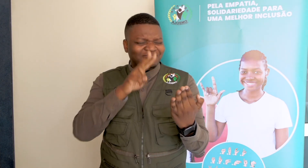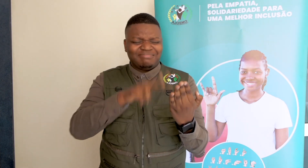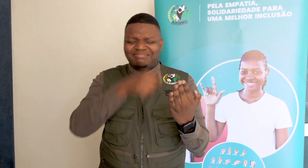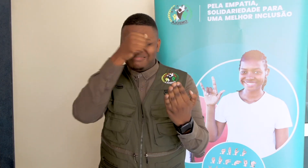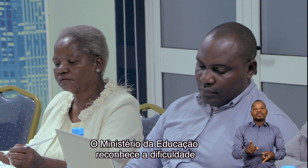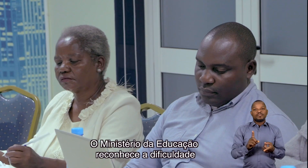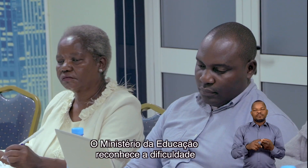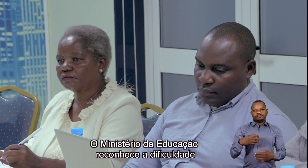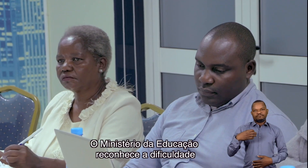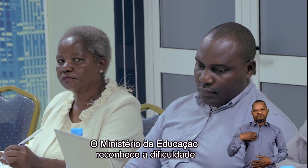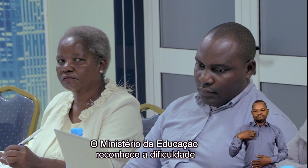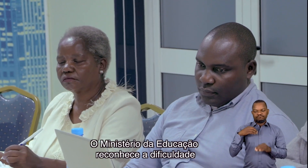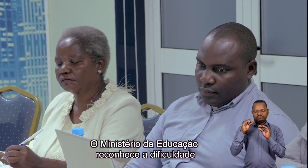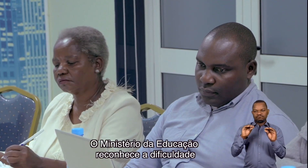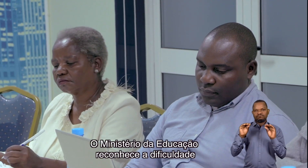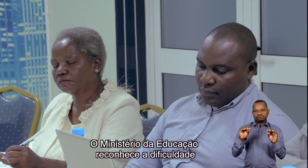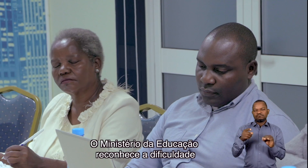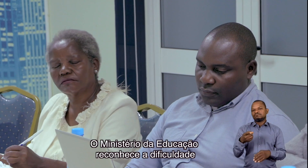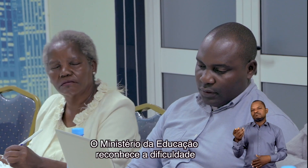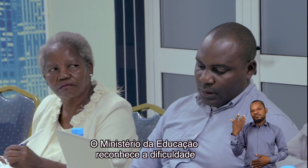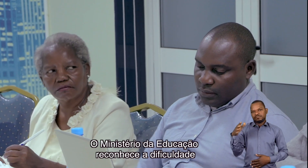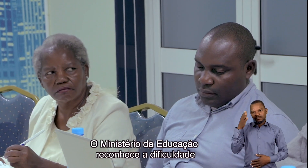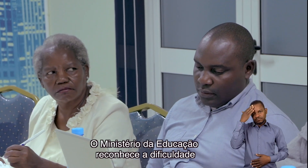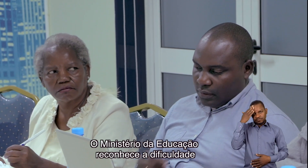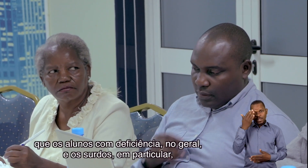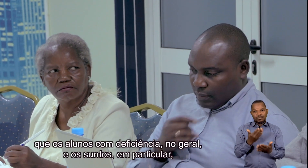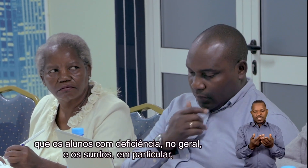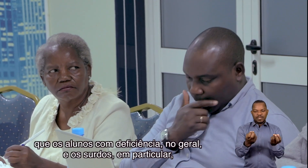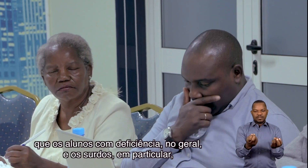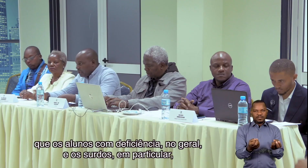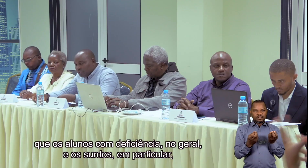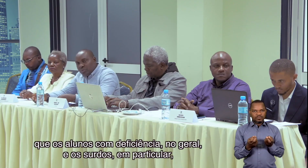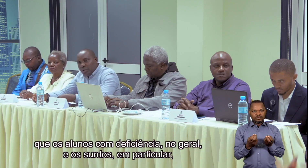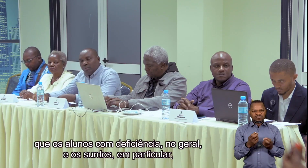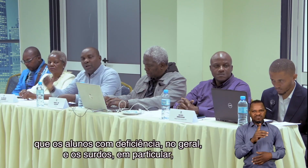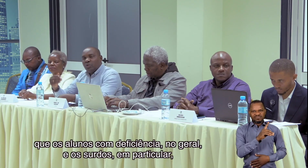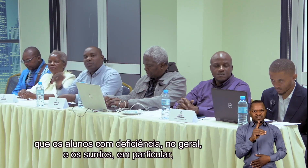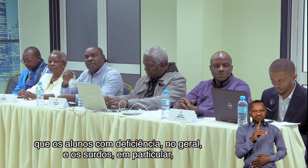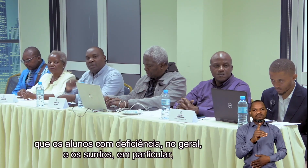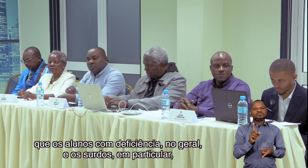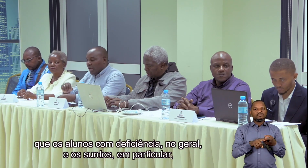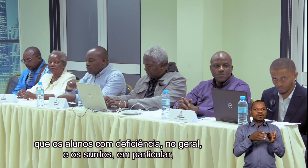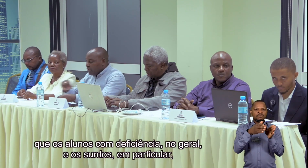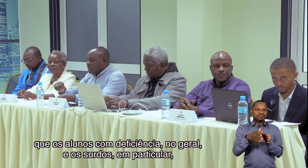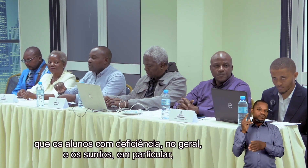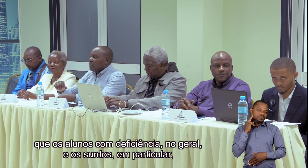O Ministério da Educação reconhece a dificuldade que os alunos com deficiência no geral e os surdos